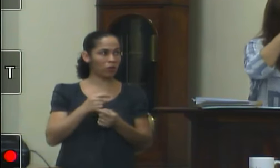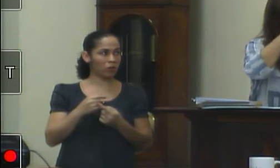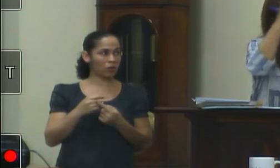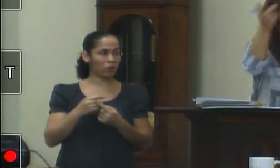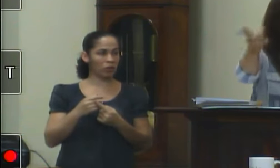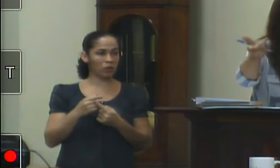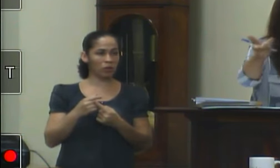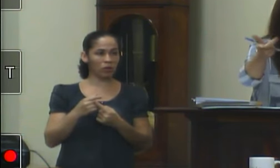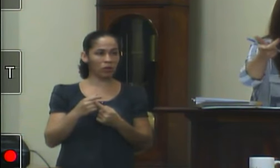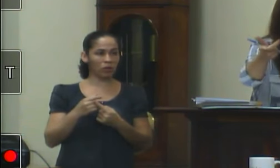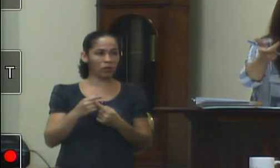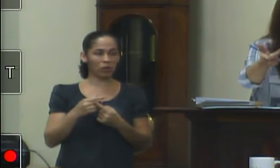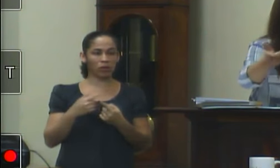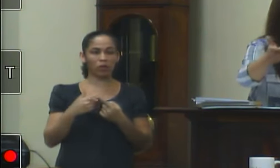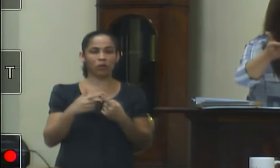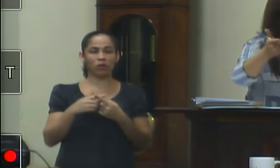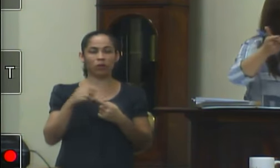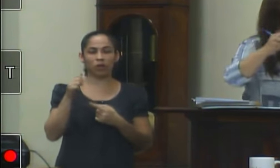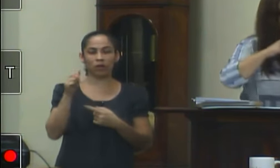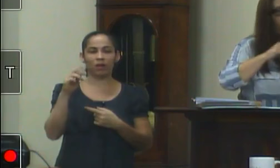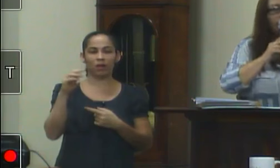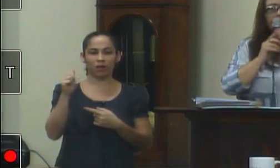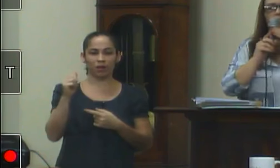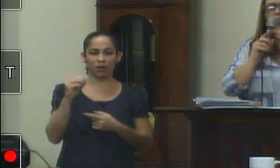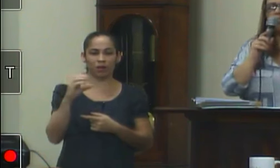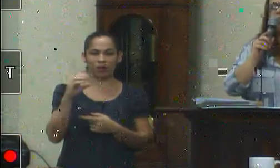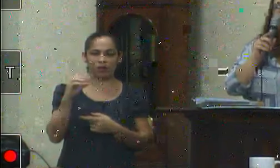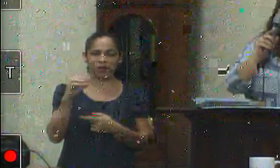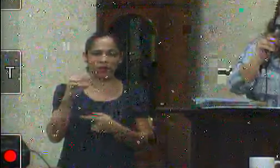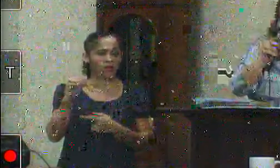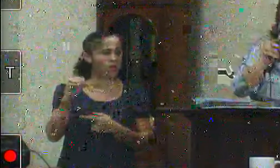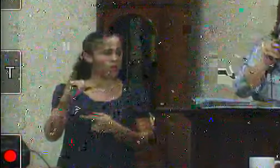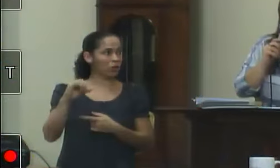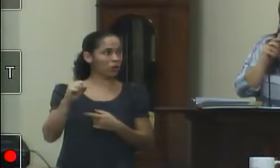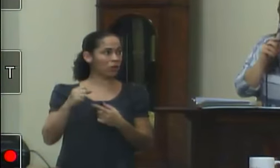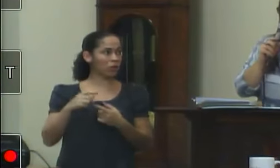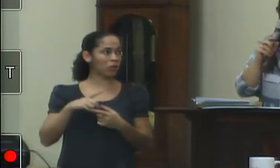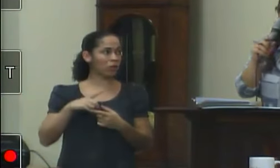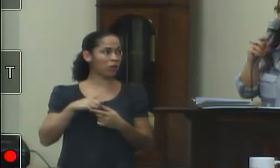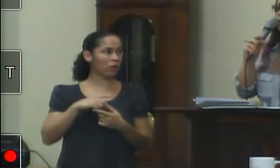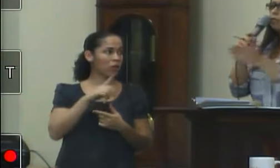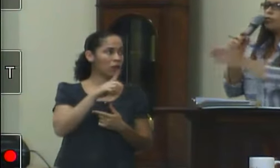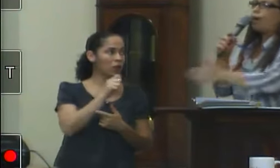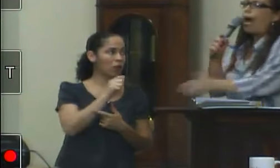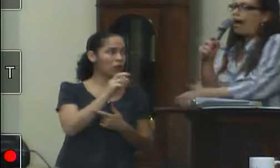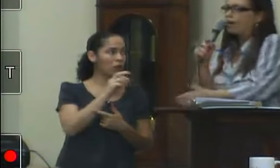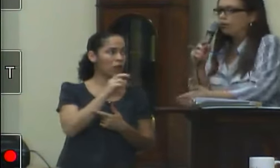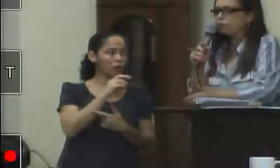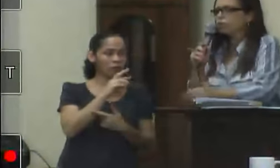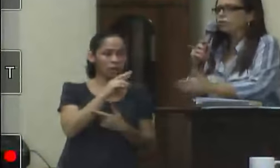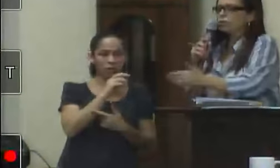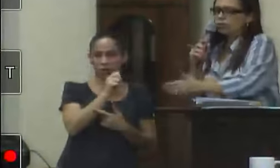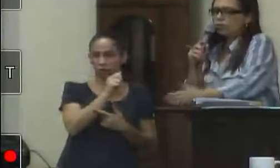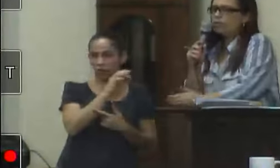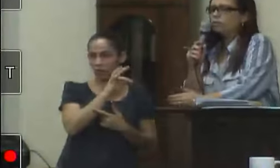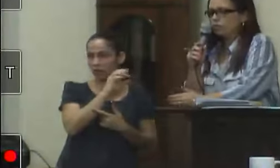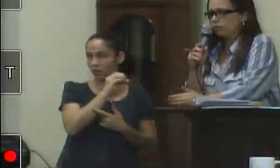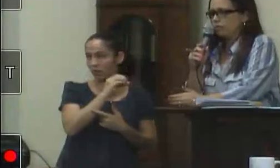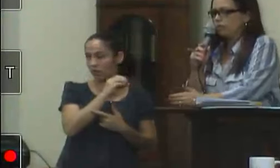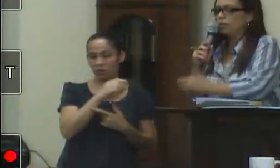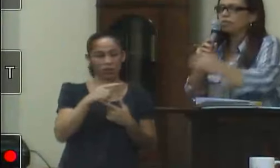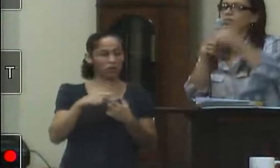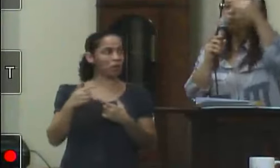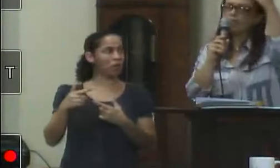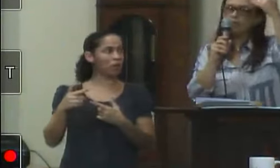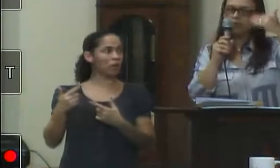dizer, ARA2, né? Fora de losartana, nós temos medicamento de marca, ou os outros medicamentos nós não